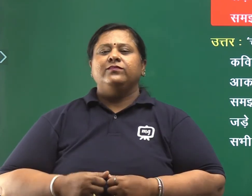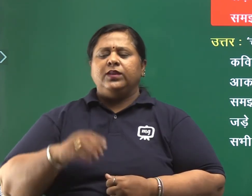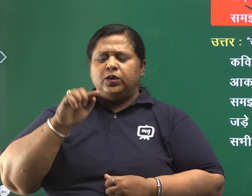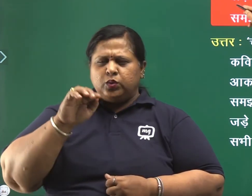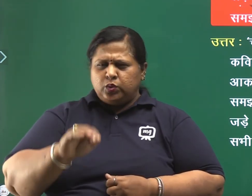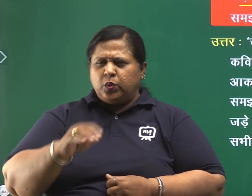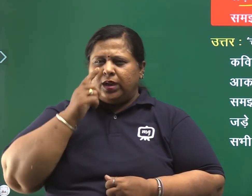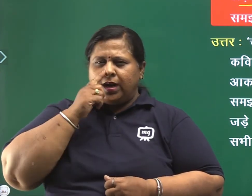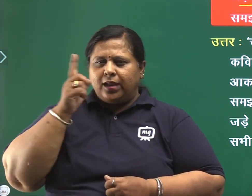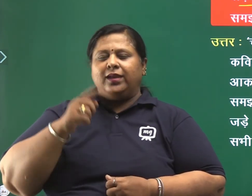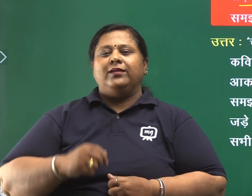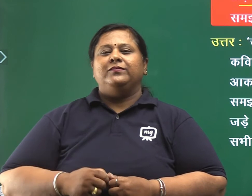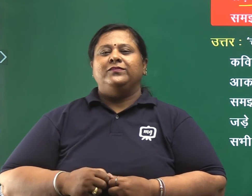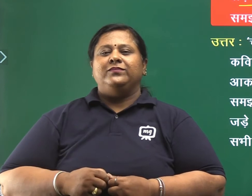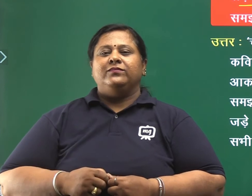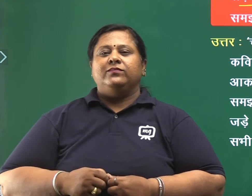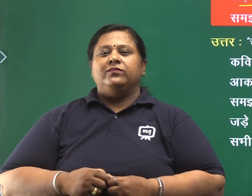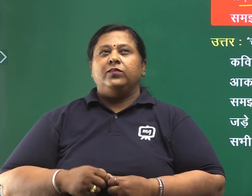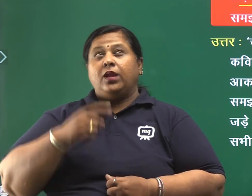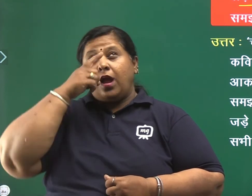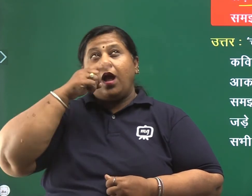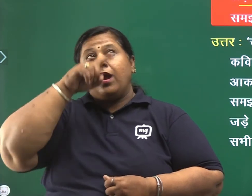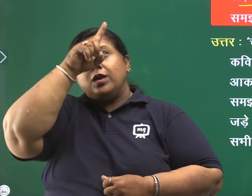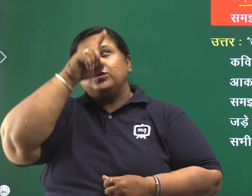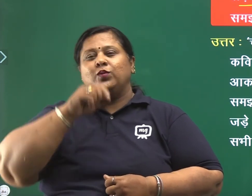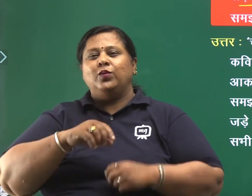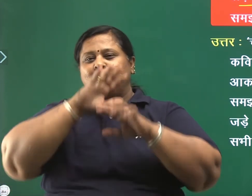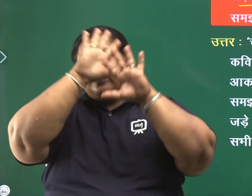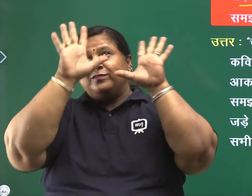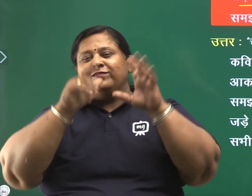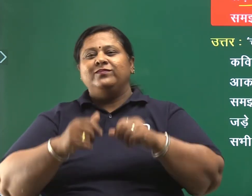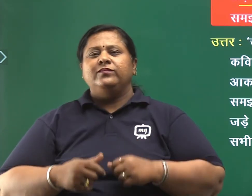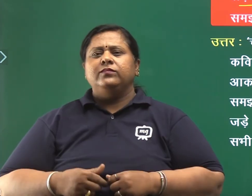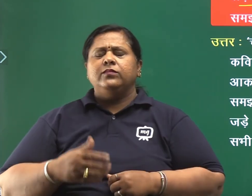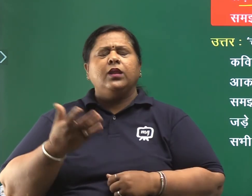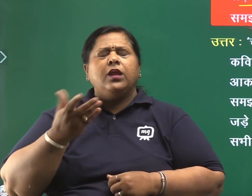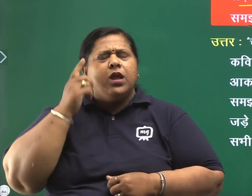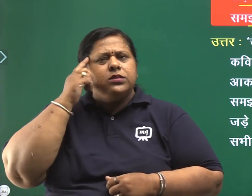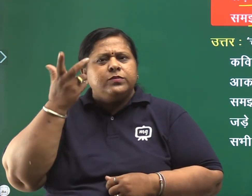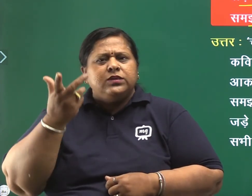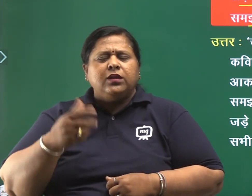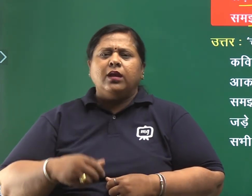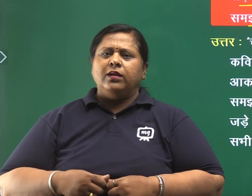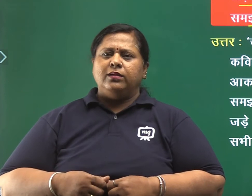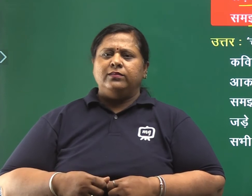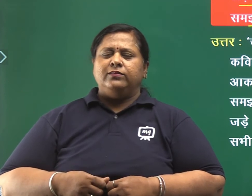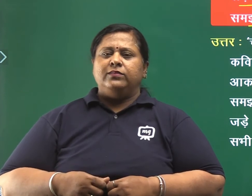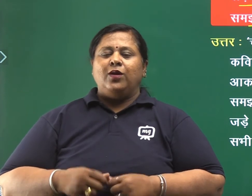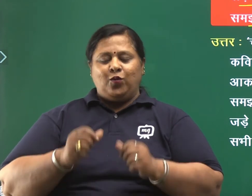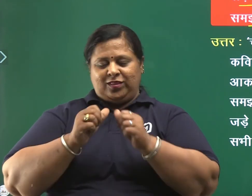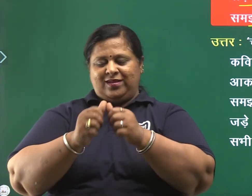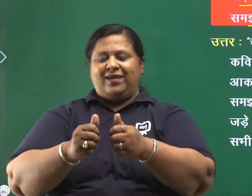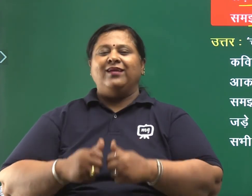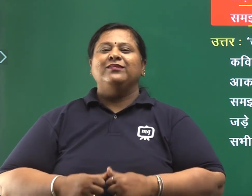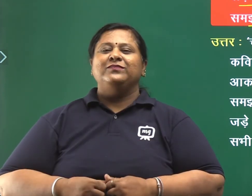छोटी लड़की आकाश को क्या समझती है? उत्तर